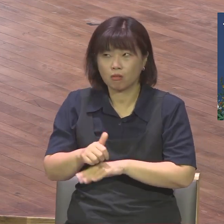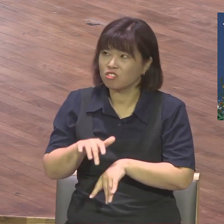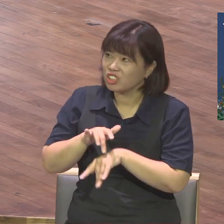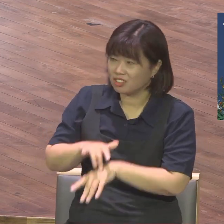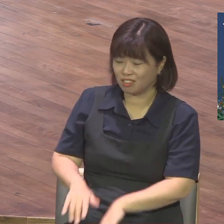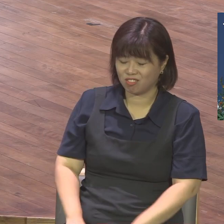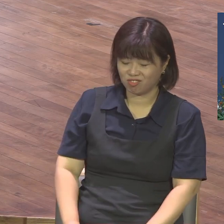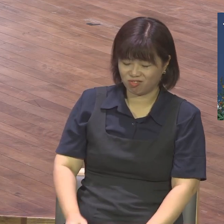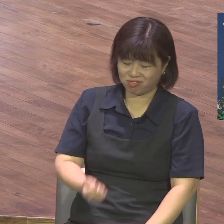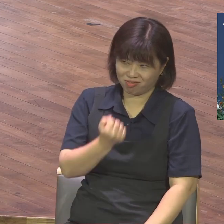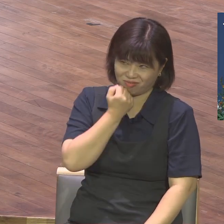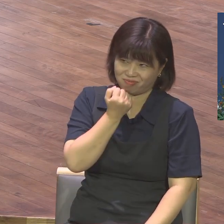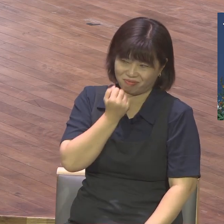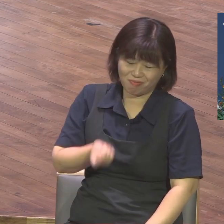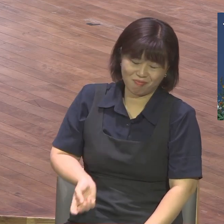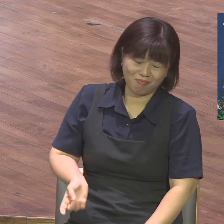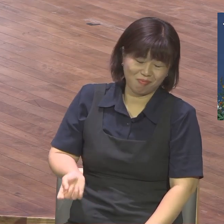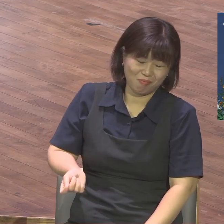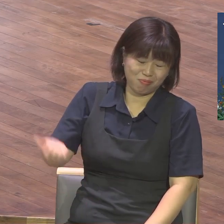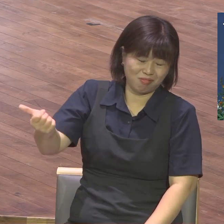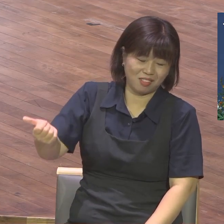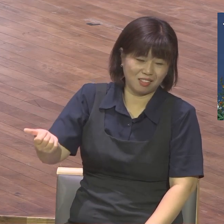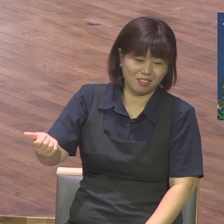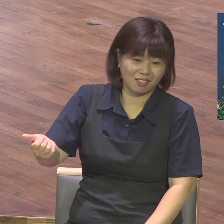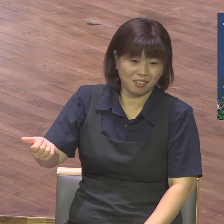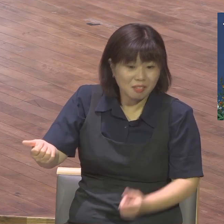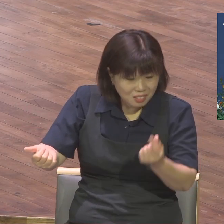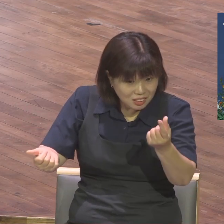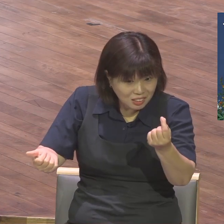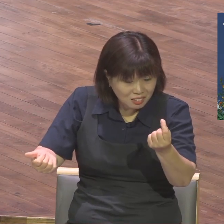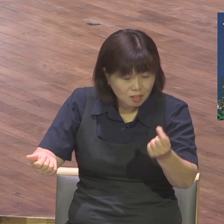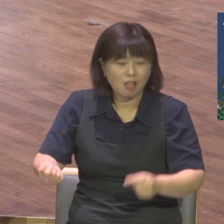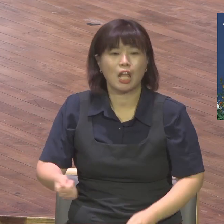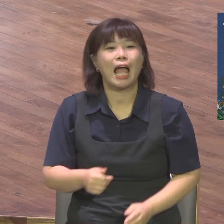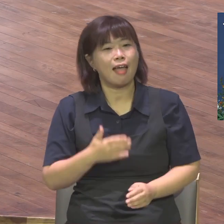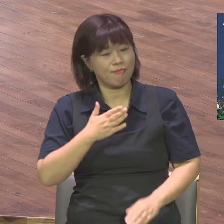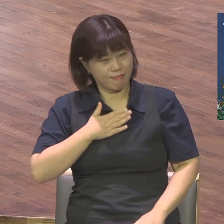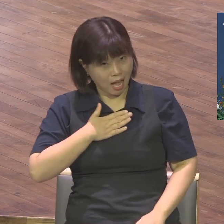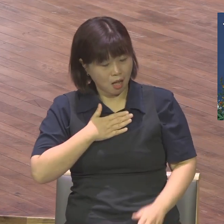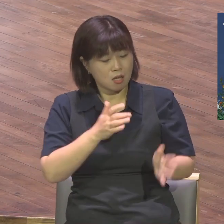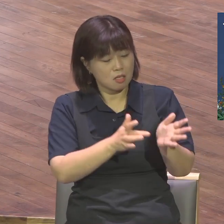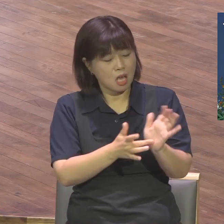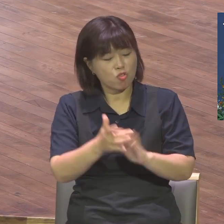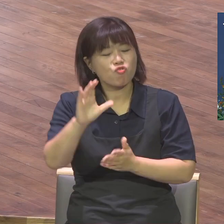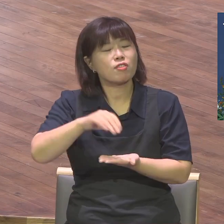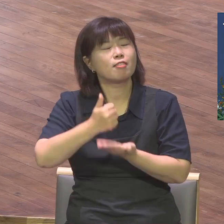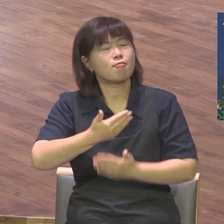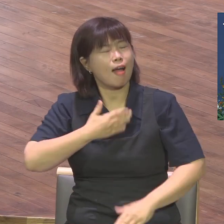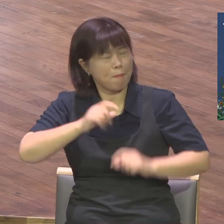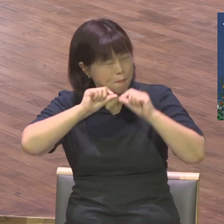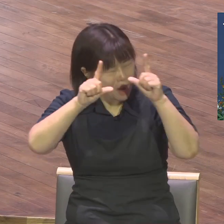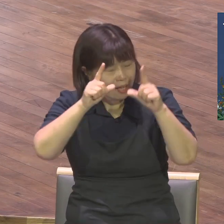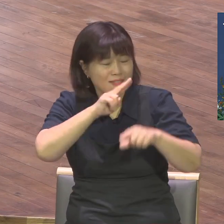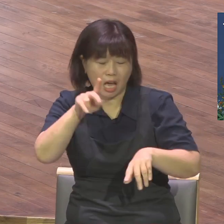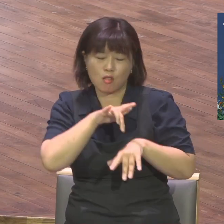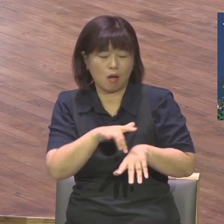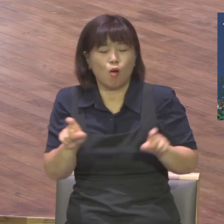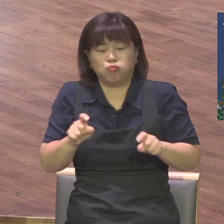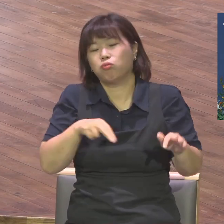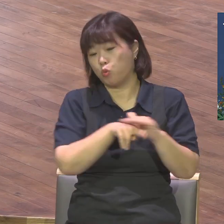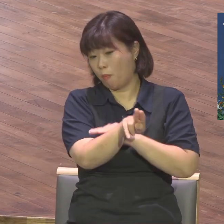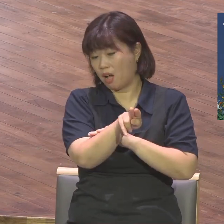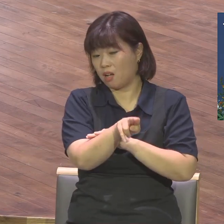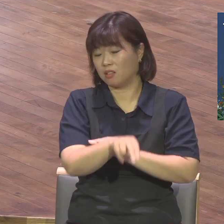안 났냐 결론 났냐 안 났냐 이겁니다 지금 이 싸움이에요 영적 싸움. 그리고 두 번째로